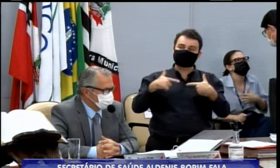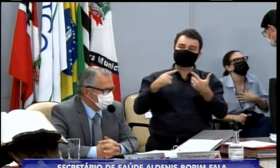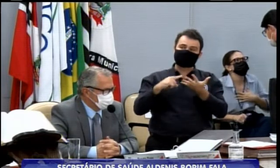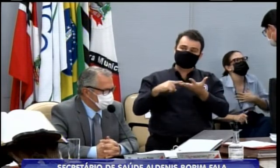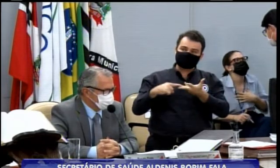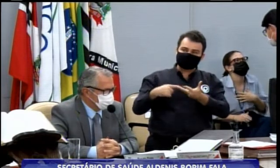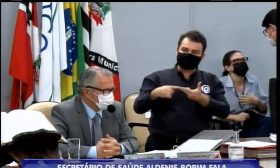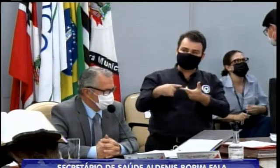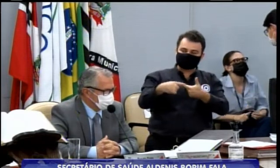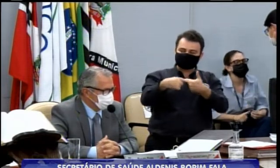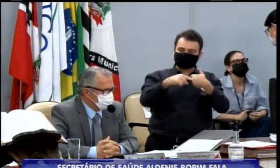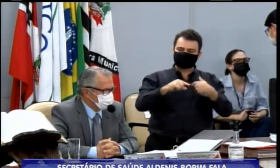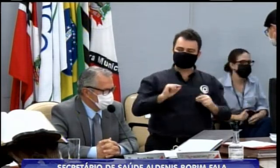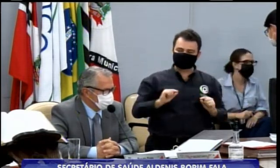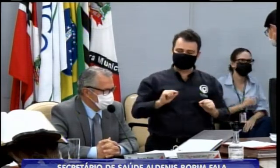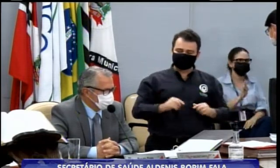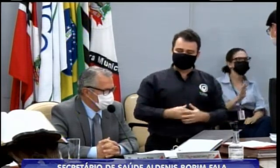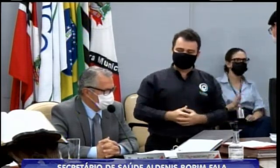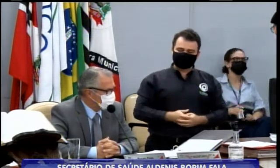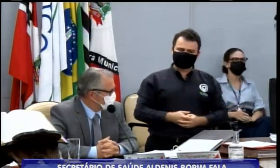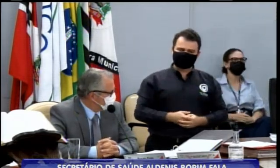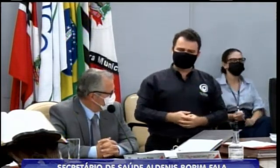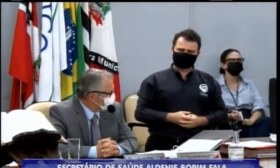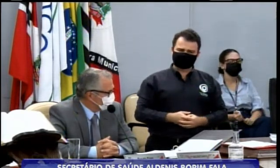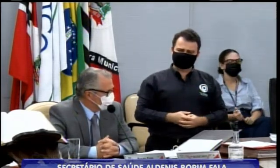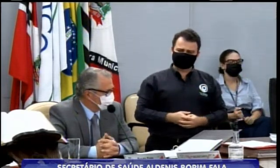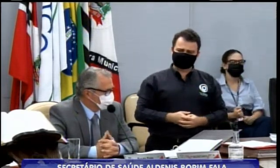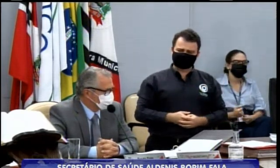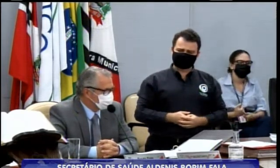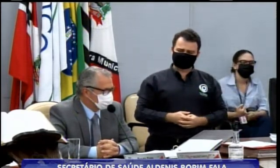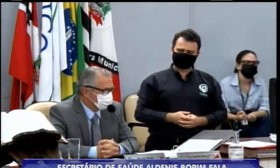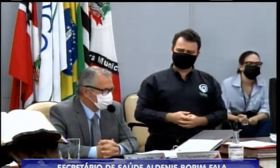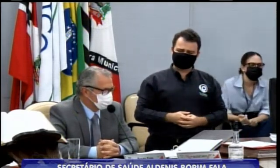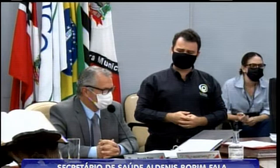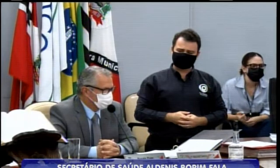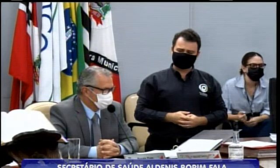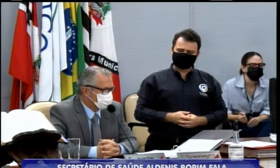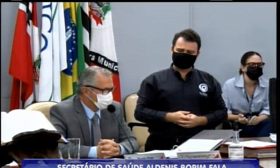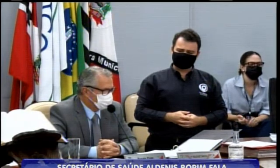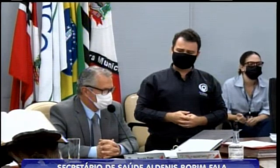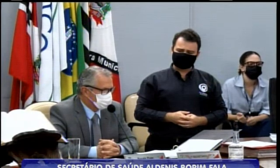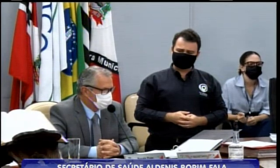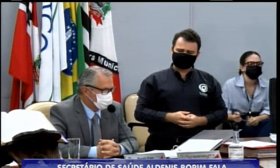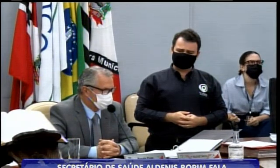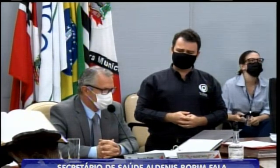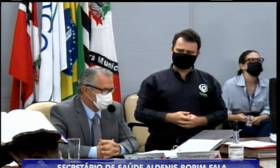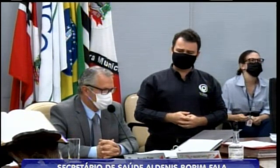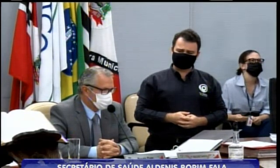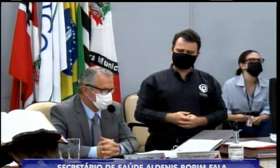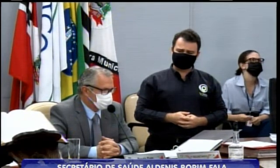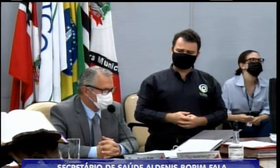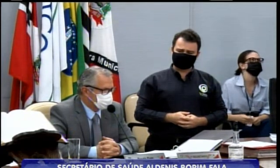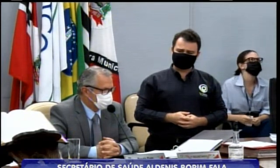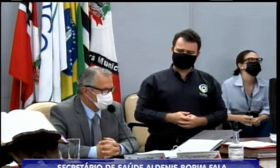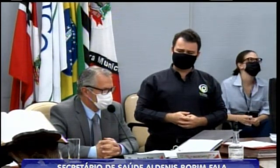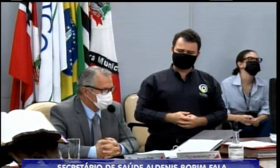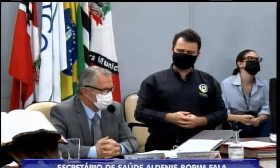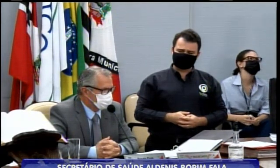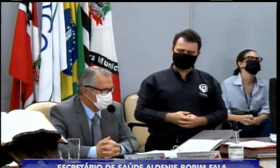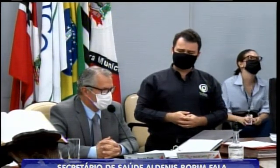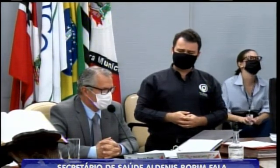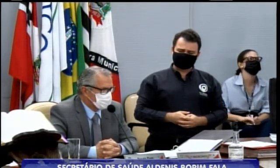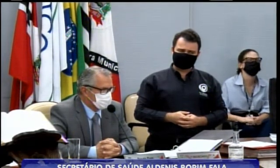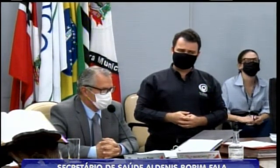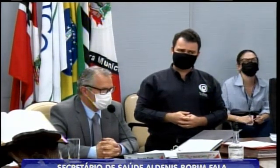nos pleitos junto ao governo do Estado do que nos pleitos levados ao governo do município, à administração